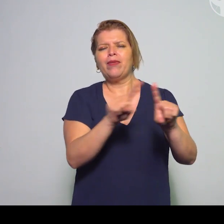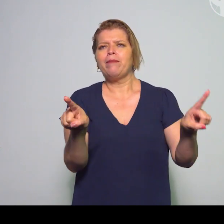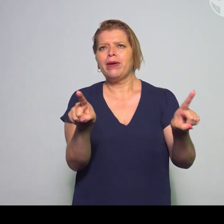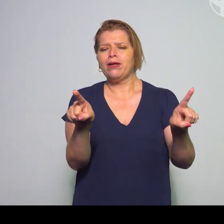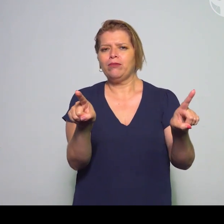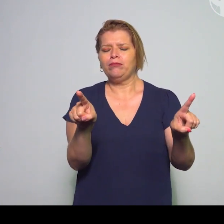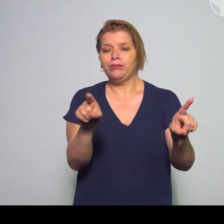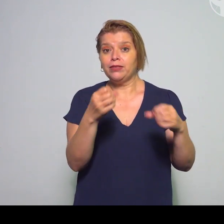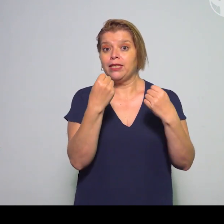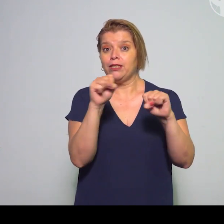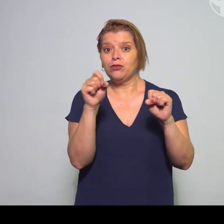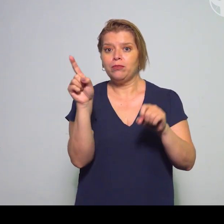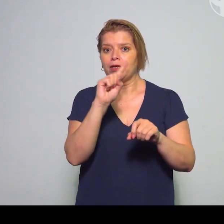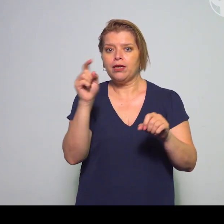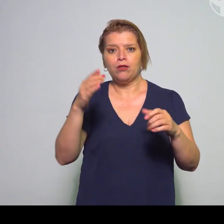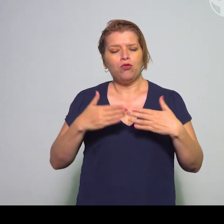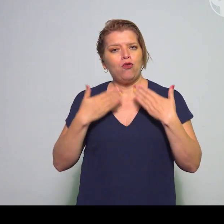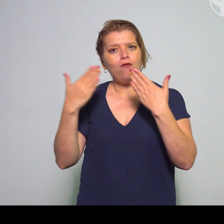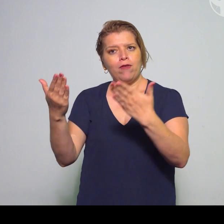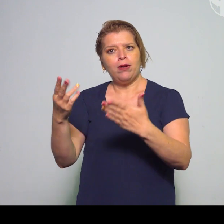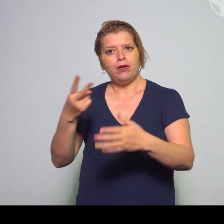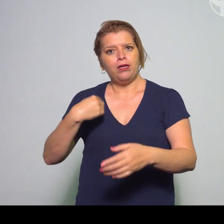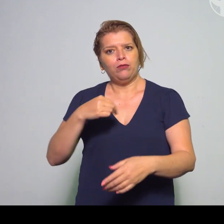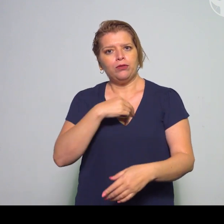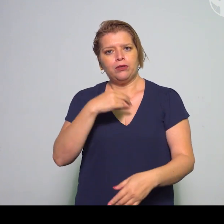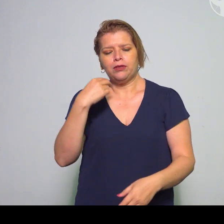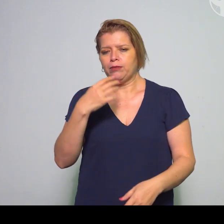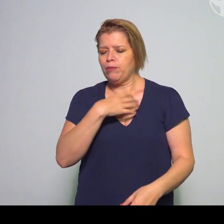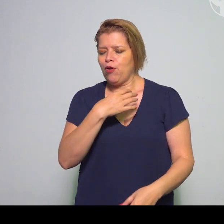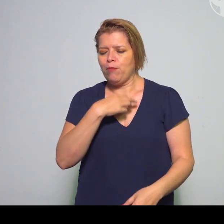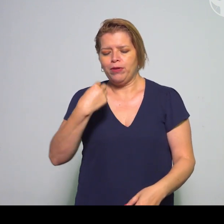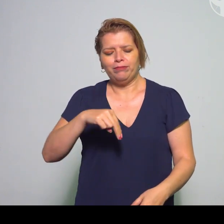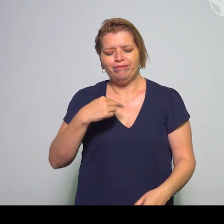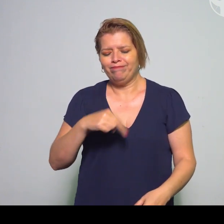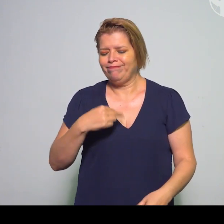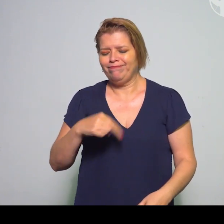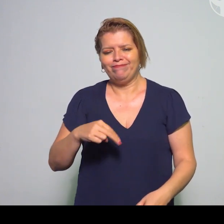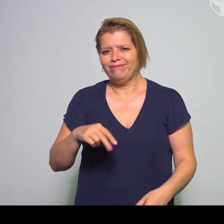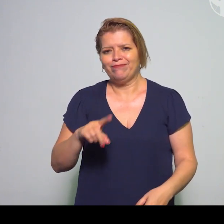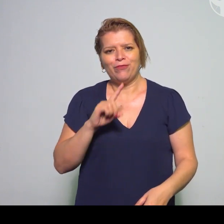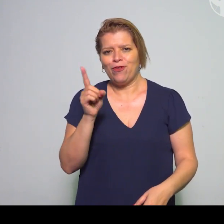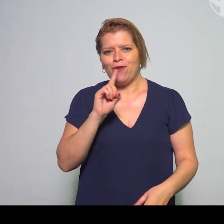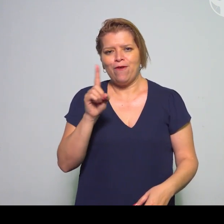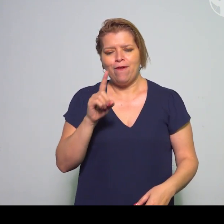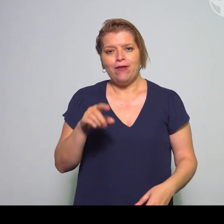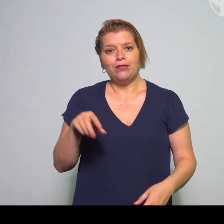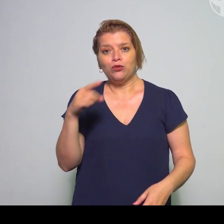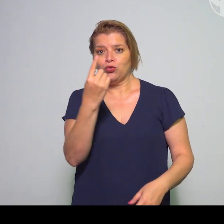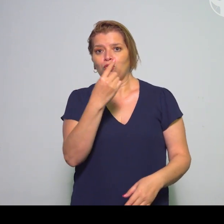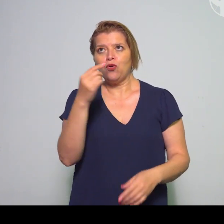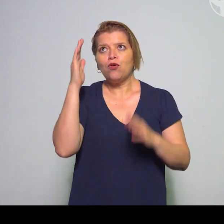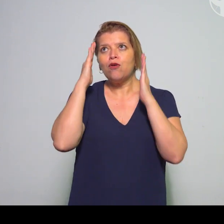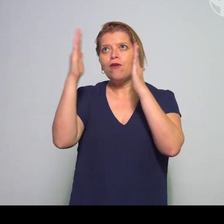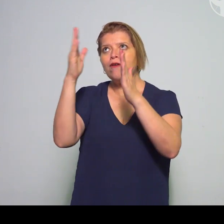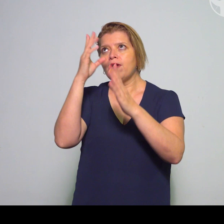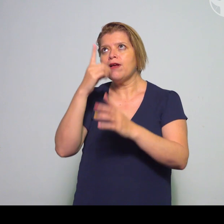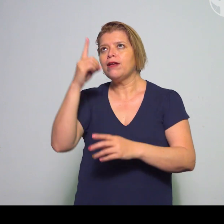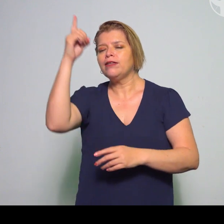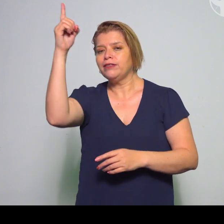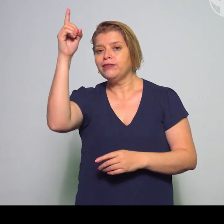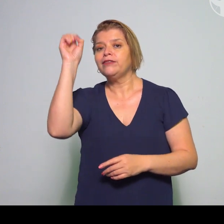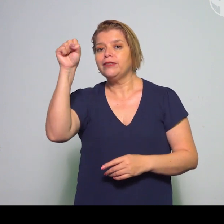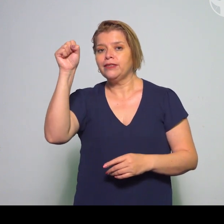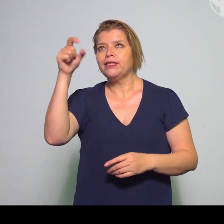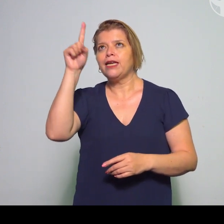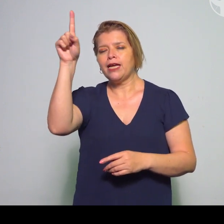eso sucedió para que no confiáramos en nosotros mismos, sino en Dios, que resucita a los muertos. Él